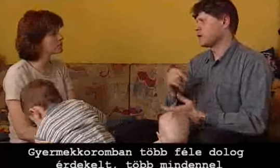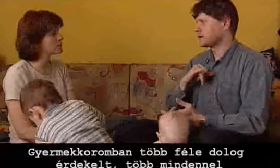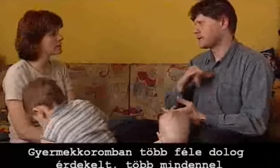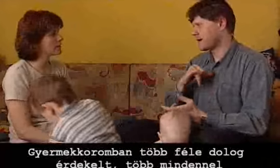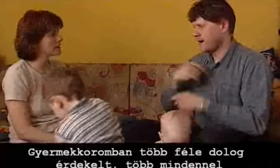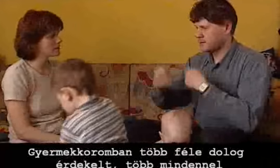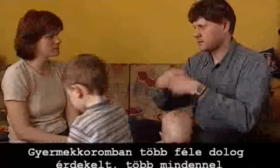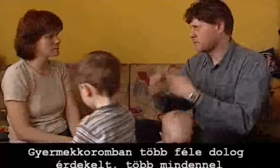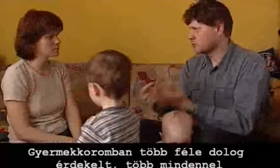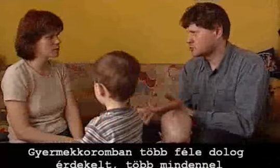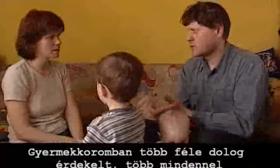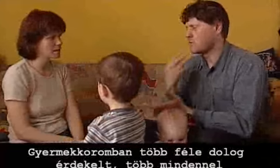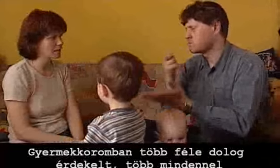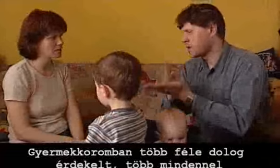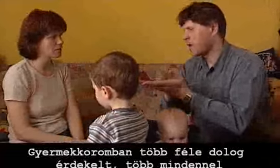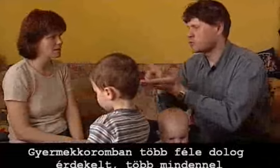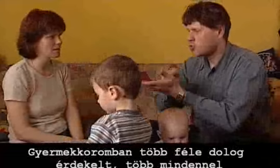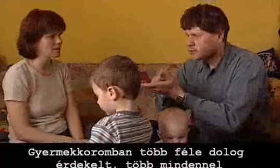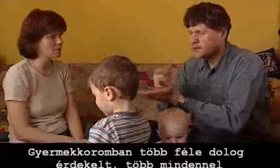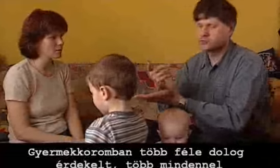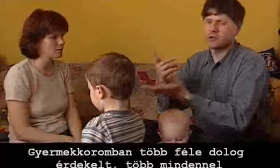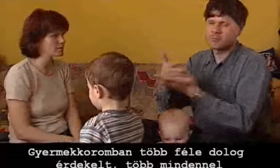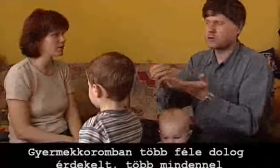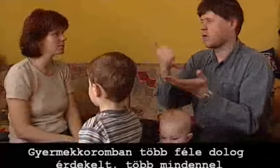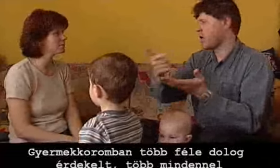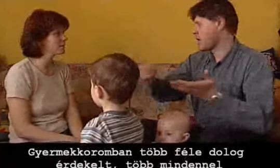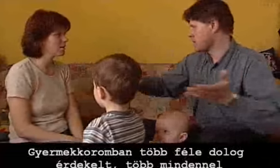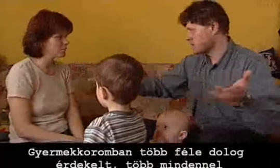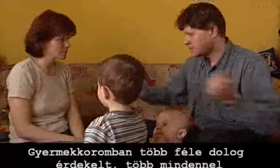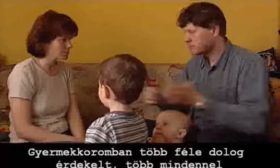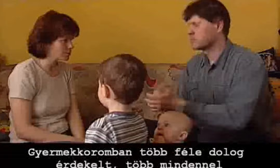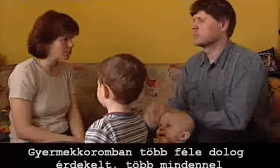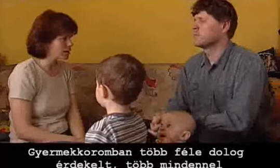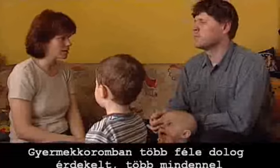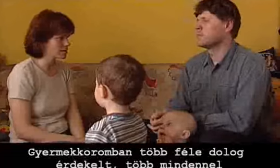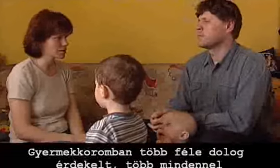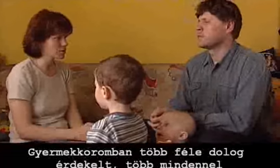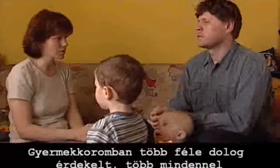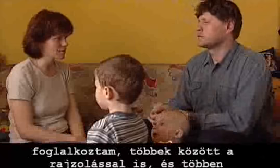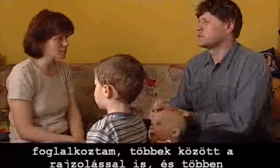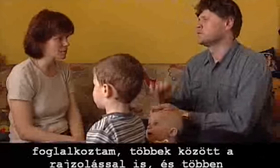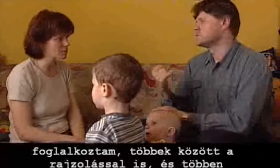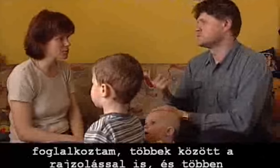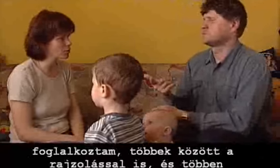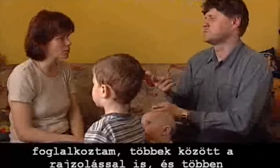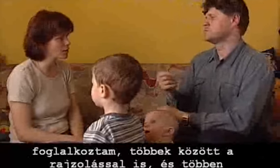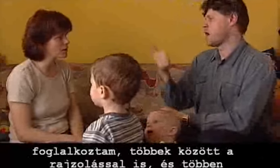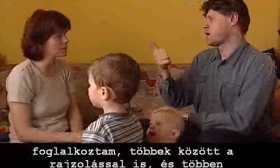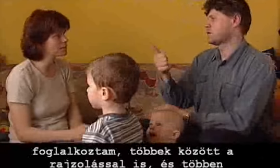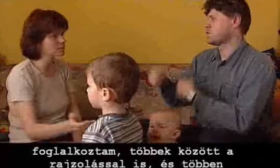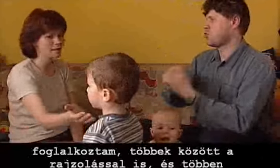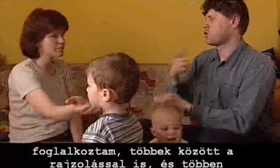Gyerekkoromban többféle dolog érdekel, többféle mindennel foglalkoztam, hűtögetése és különböző